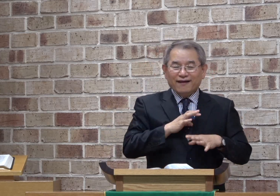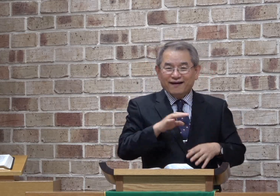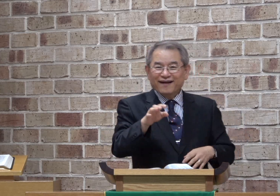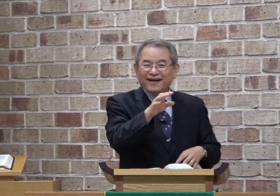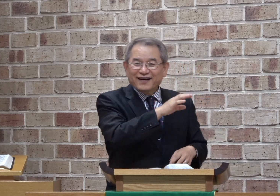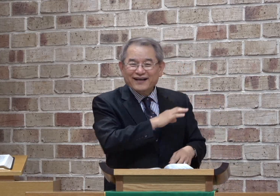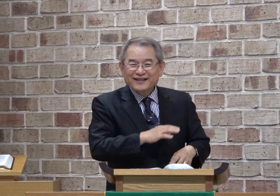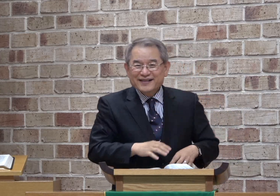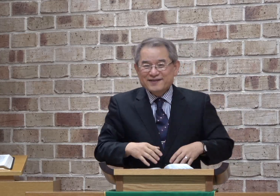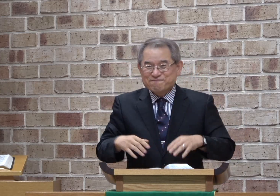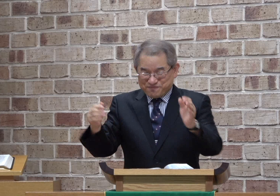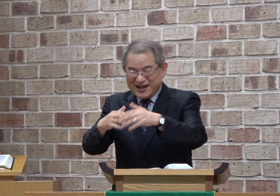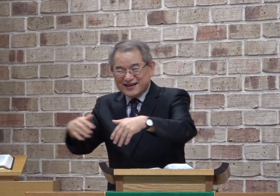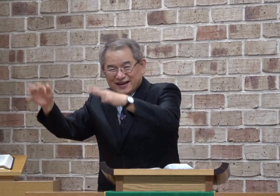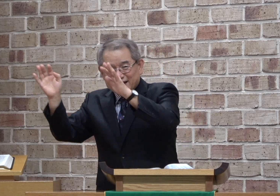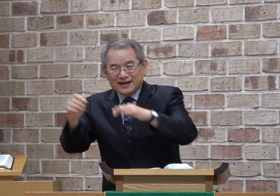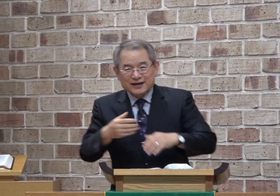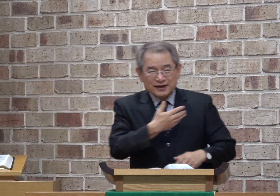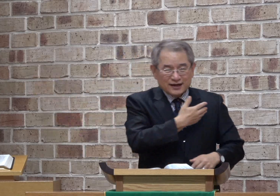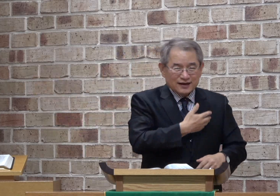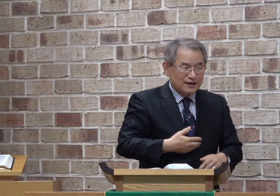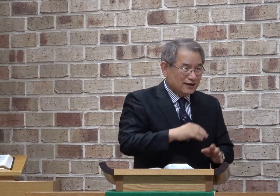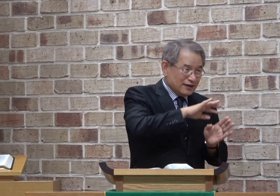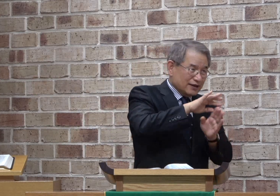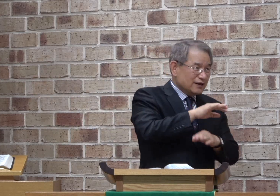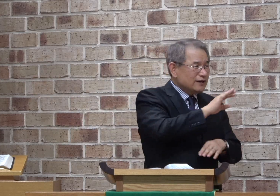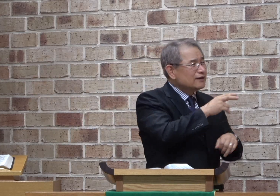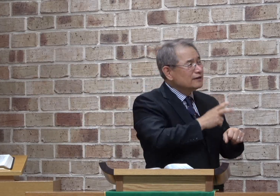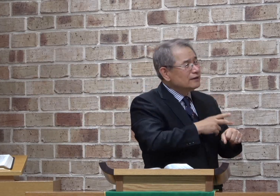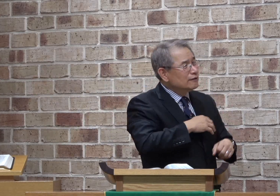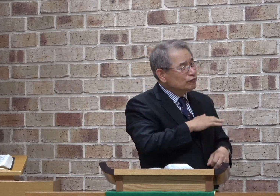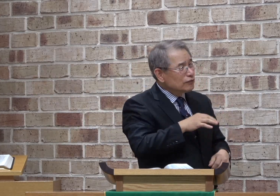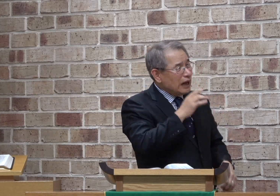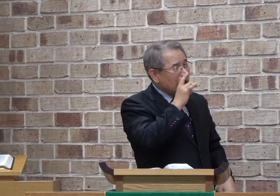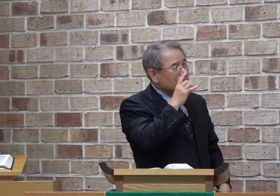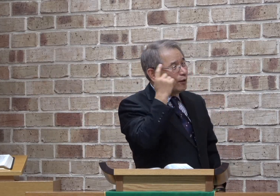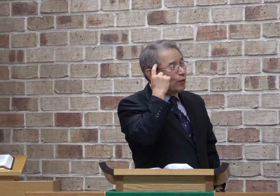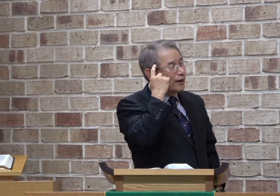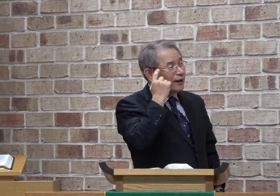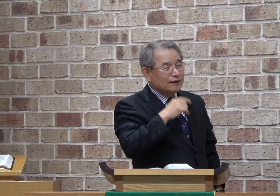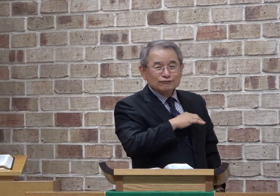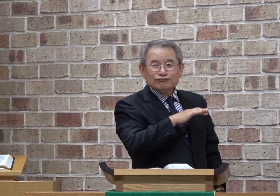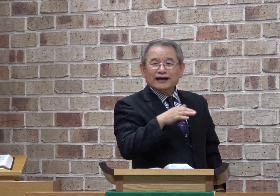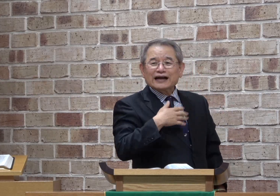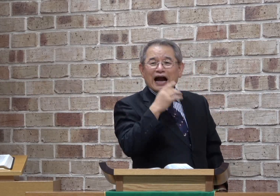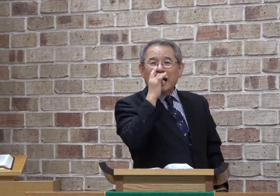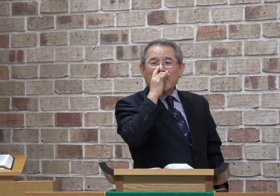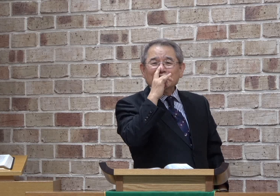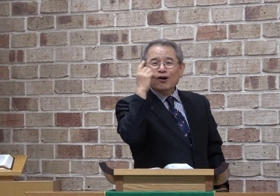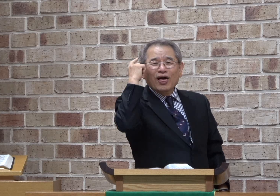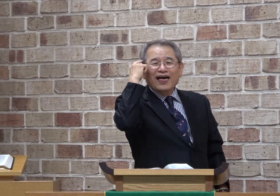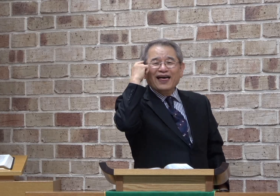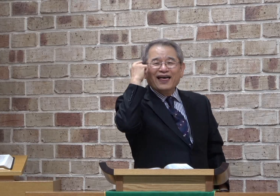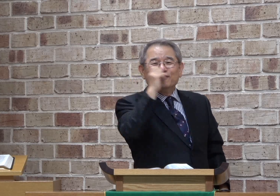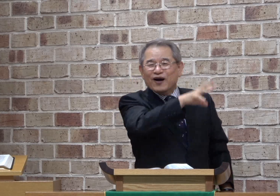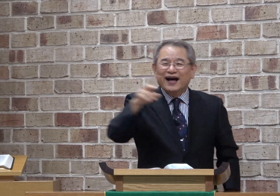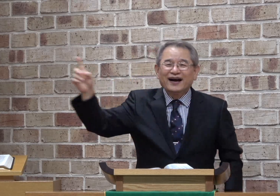상황들이 잠잠해지고 아이는 더 이상 아프지 않고 치유가 되어버렸습니다. 그리고 그 일이 있으니 제자들은 예수님께